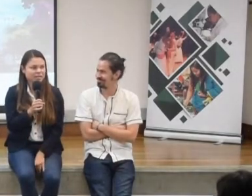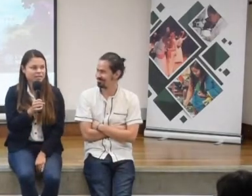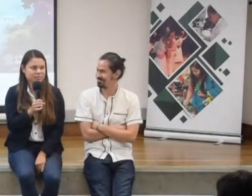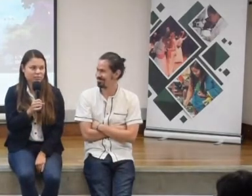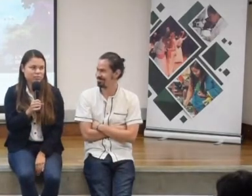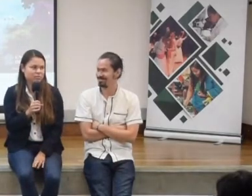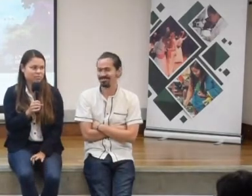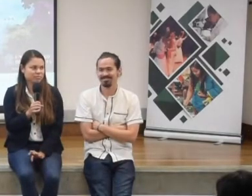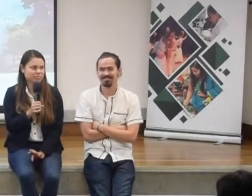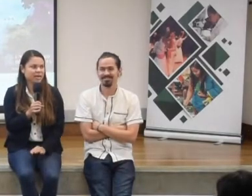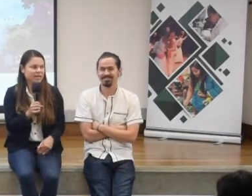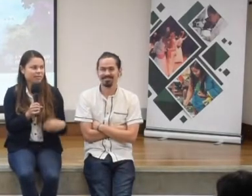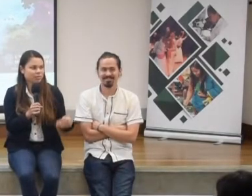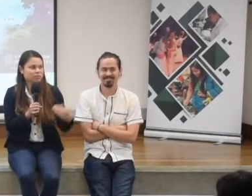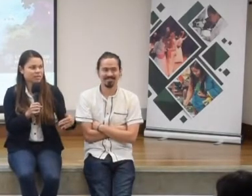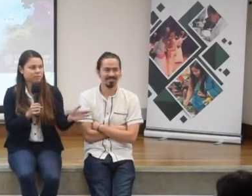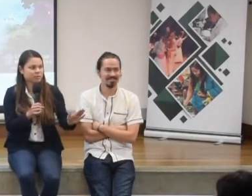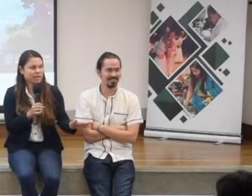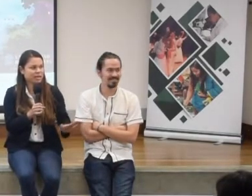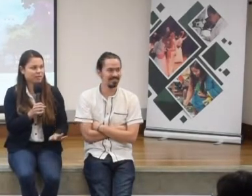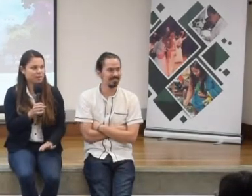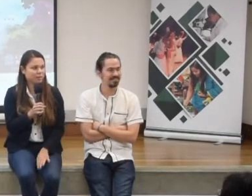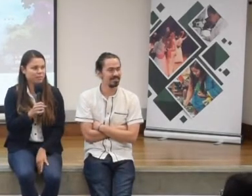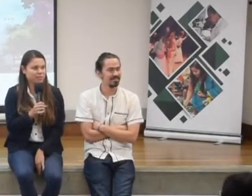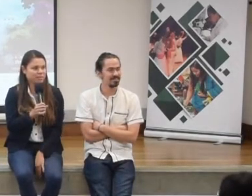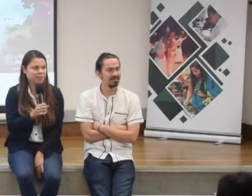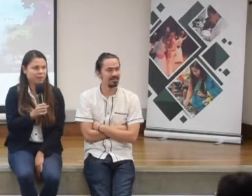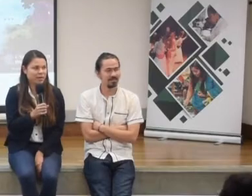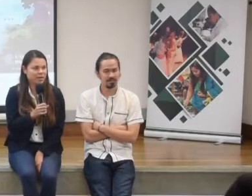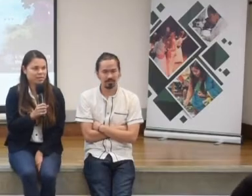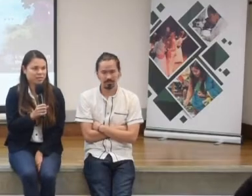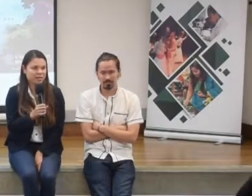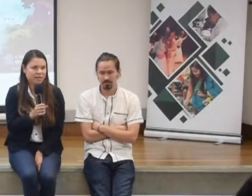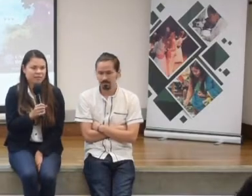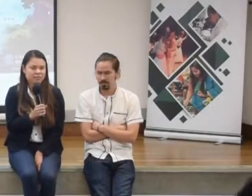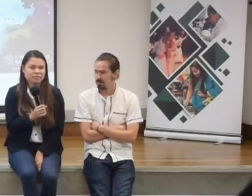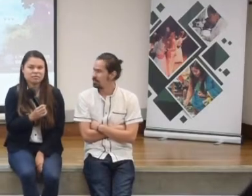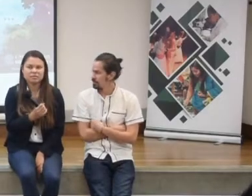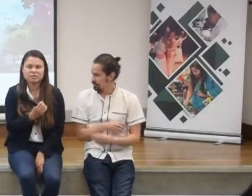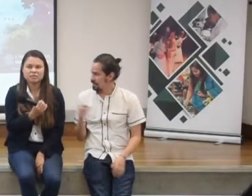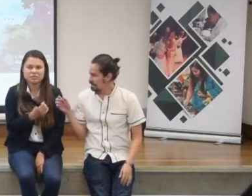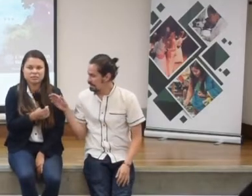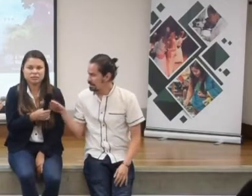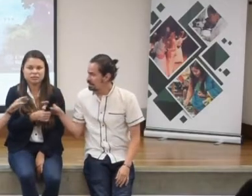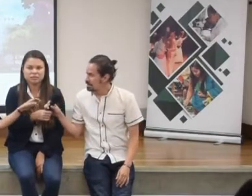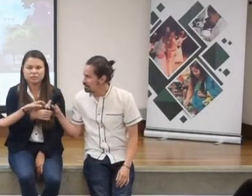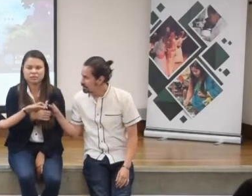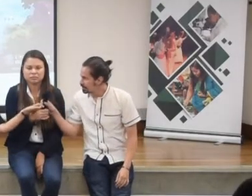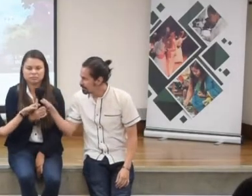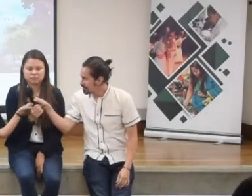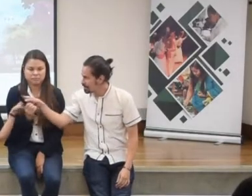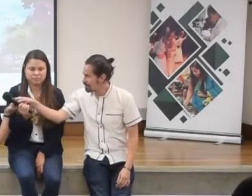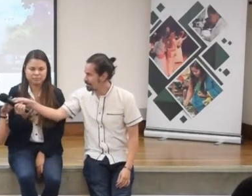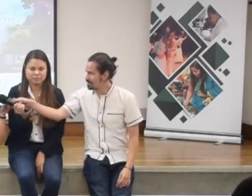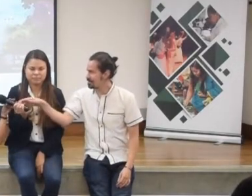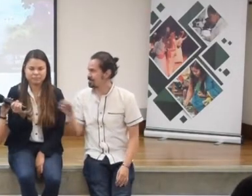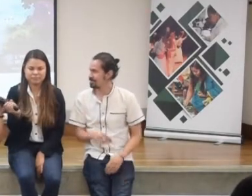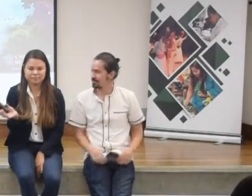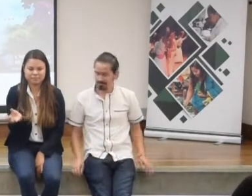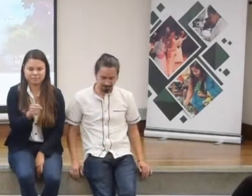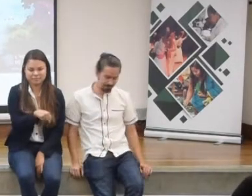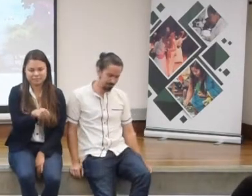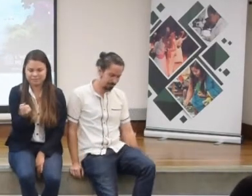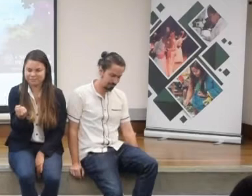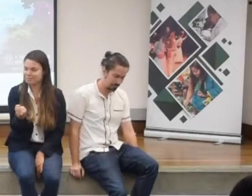de lugares distintos, para que ustedes no se hagan una conversación previa de las unidades. Pero entonces